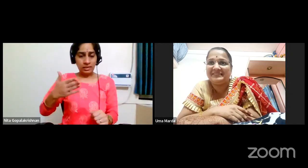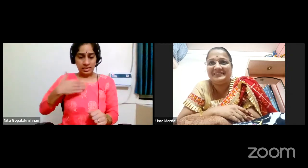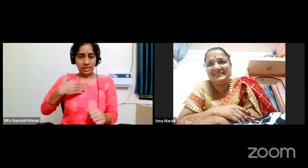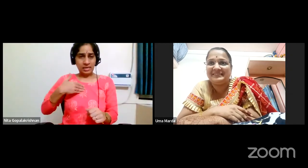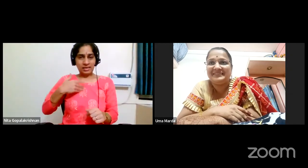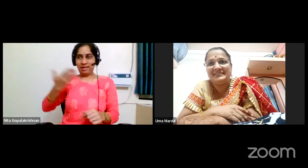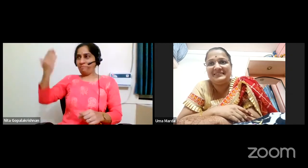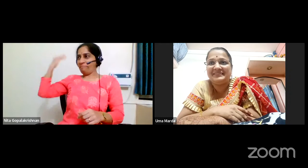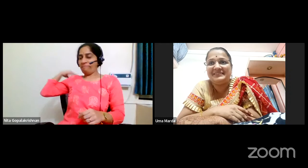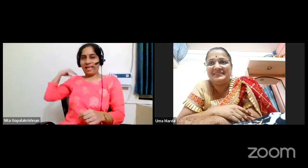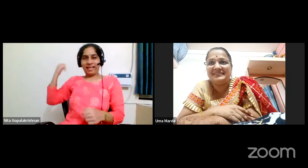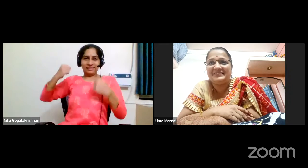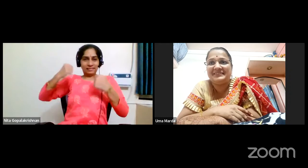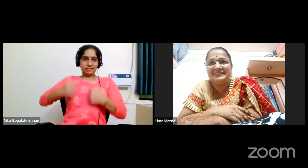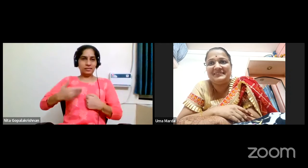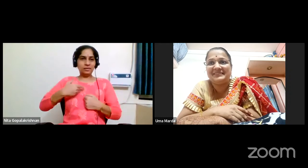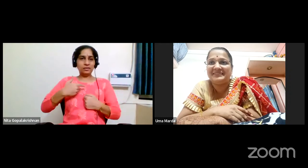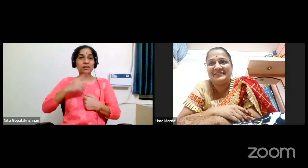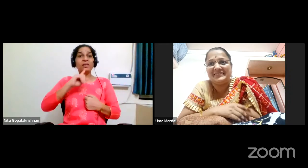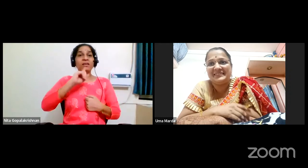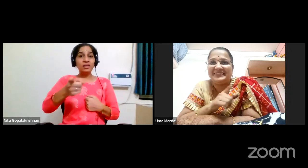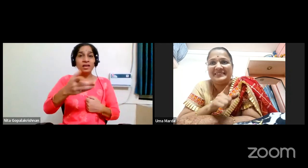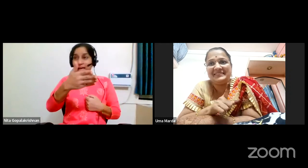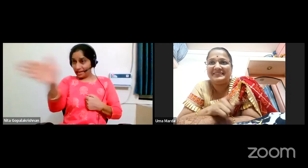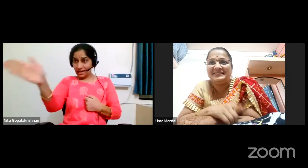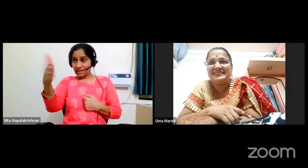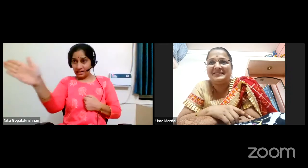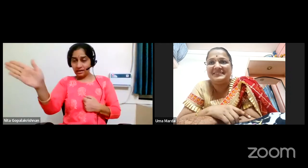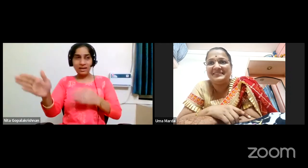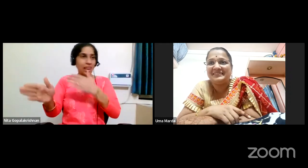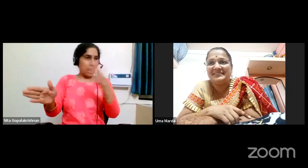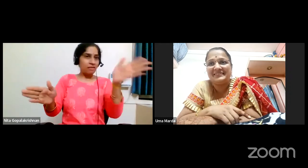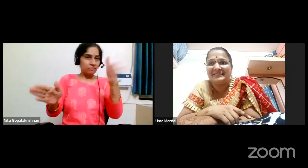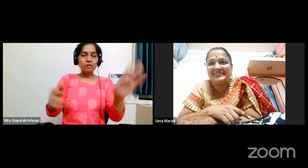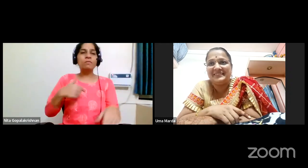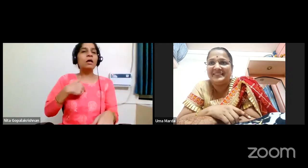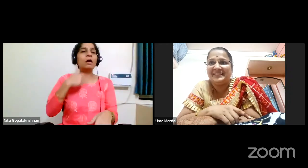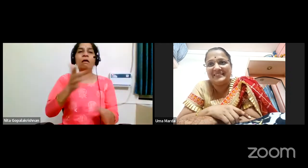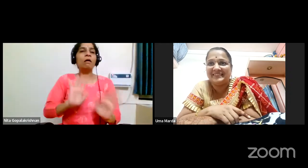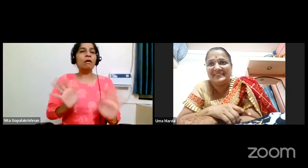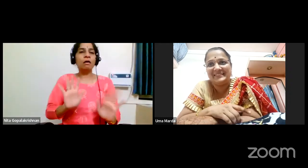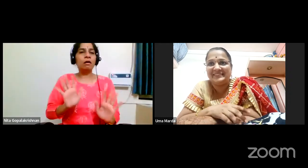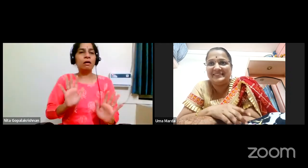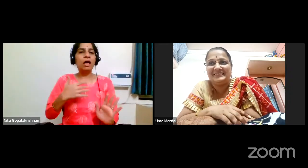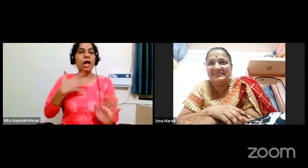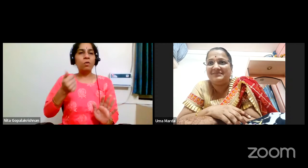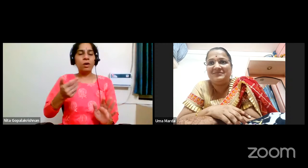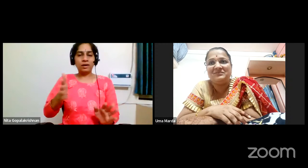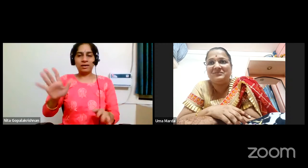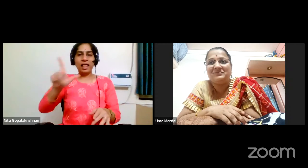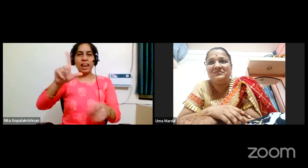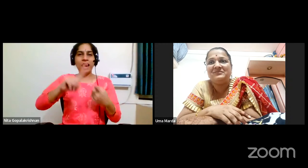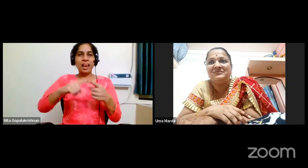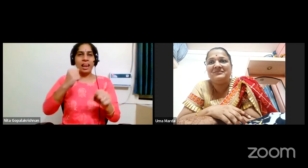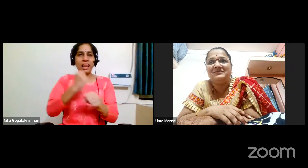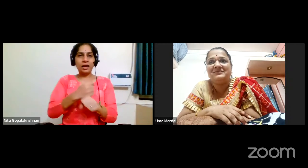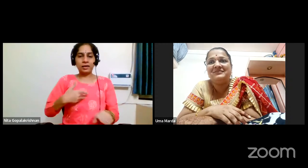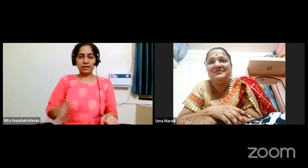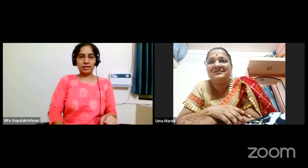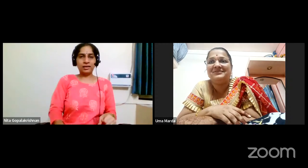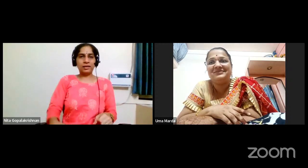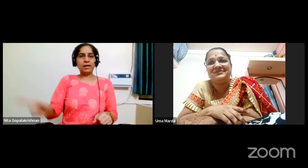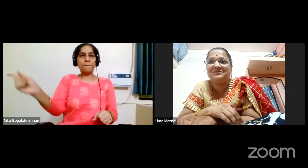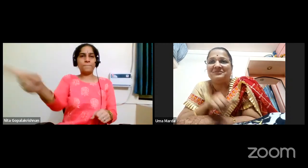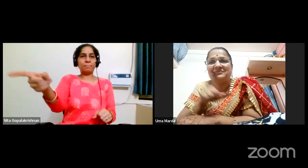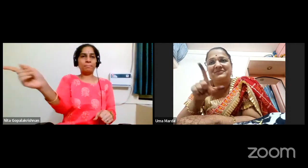दाएं कंधे पे या दाएं कान पर जो है पैर टच करता है जिससे कि दाएं मुड़ सके, और बाएं मुड़ना है तो बाएं कंधे पे